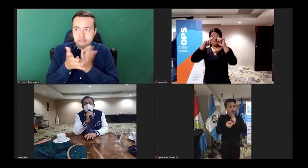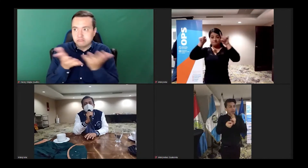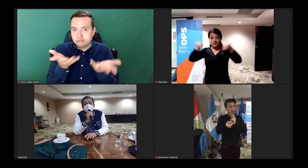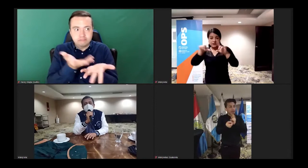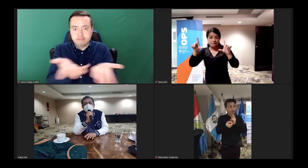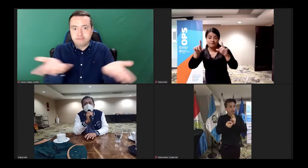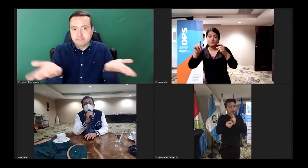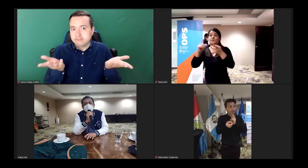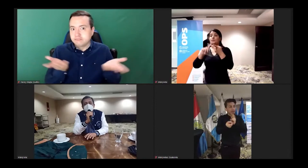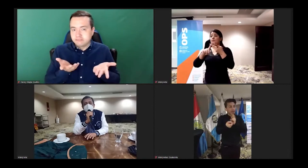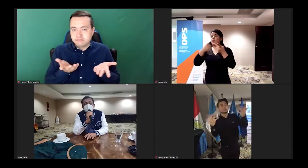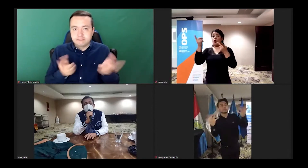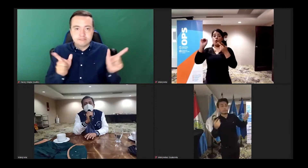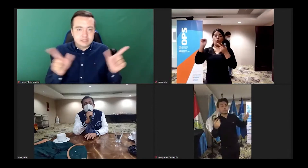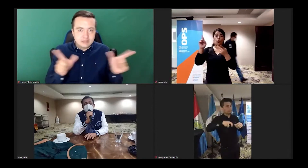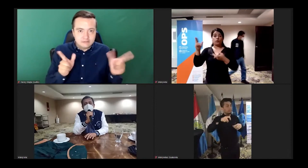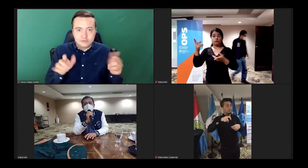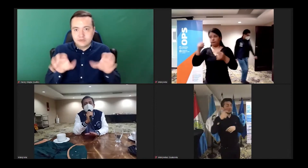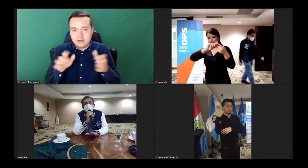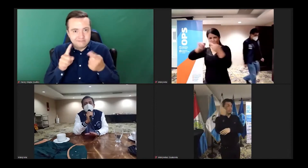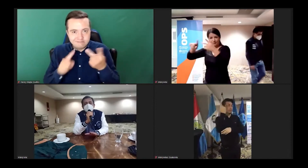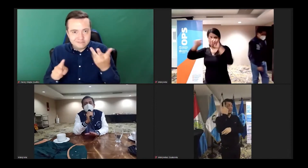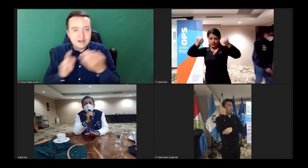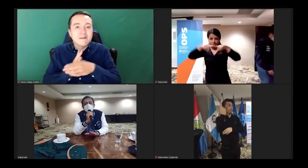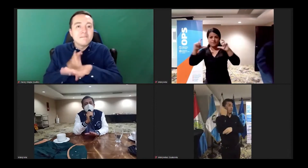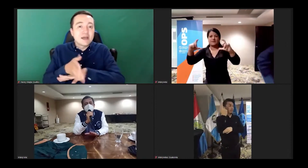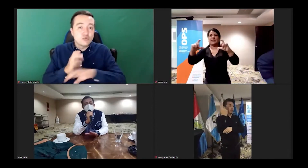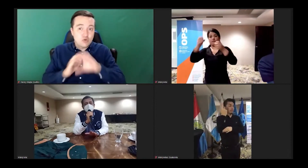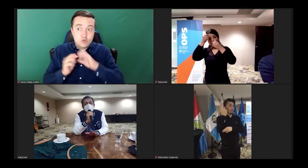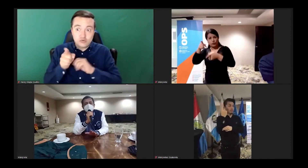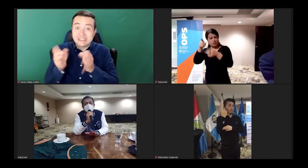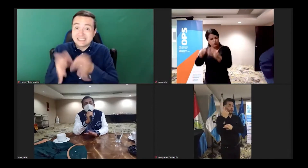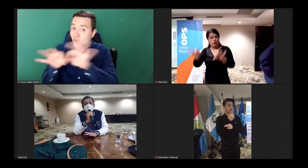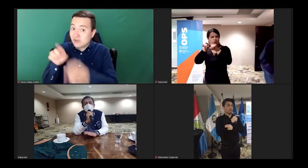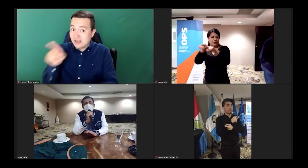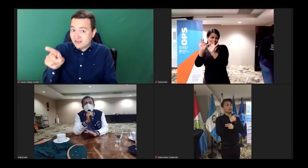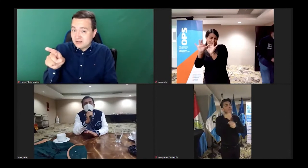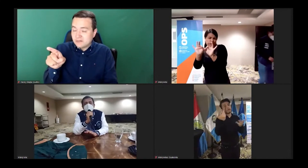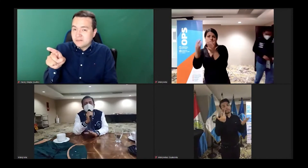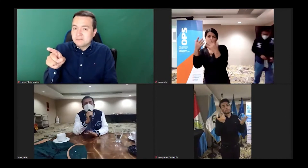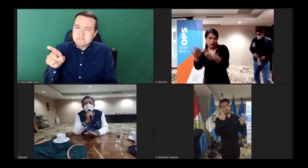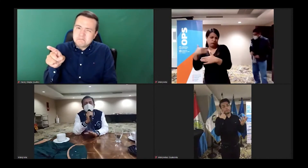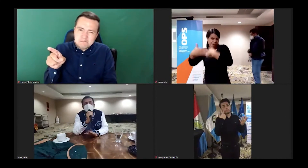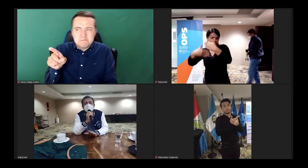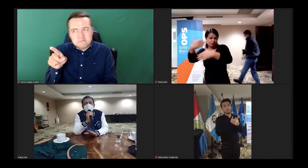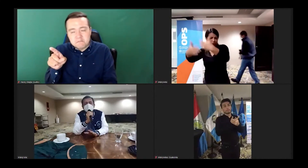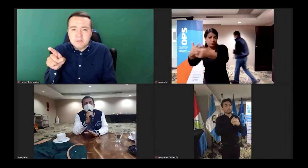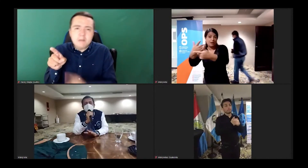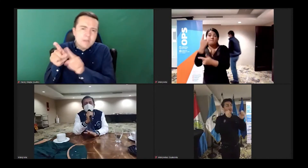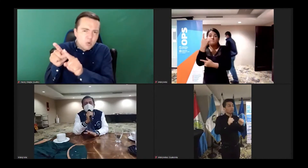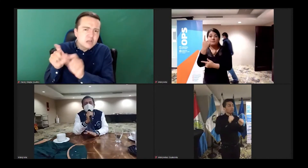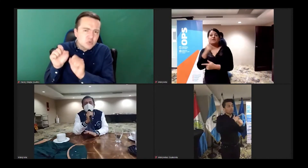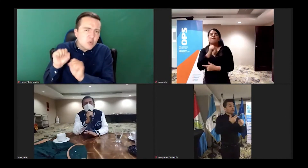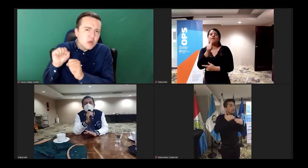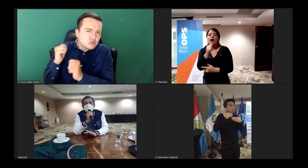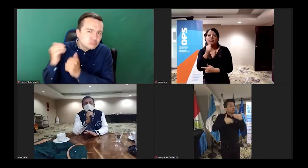en los medios de comunicación y todo eso es importante, creo, pero en eso pues ya creo que podemos ir